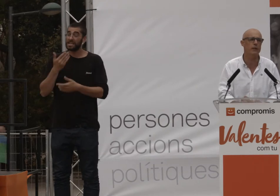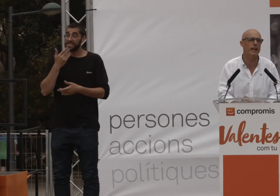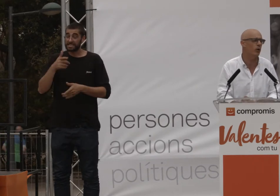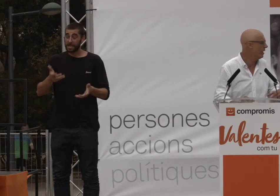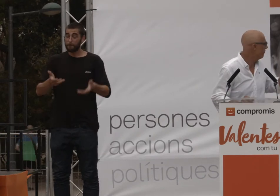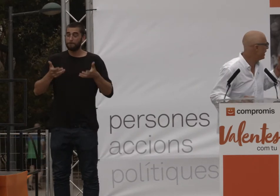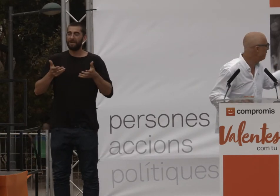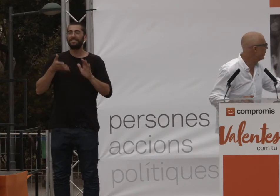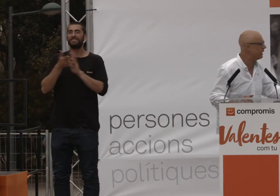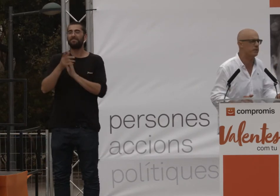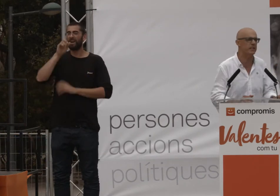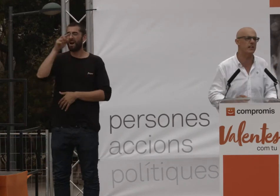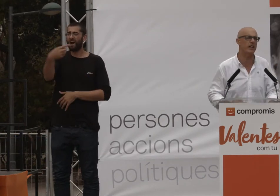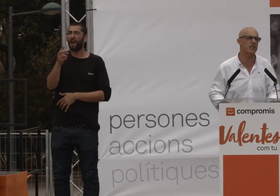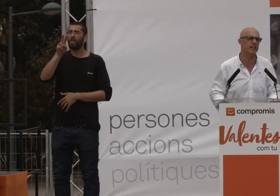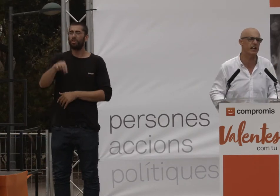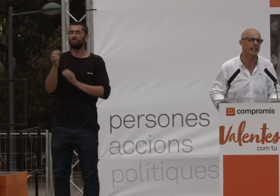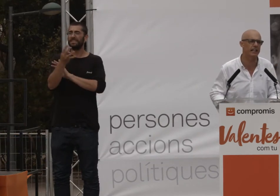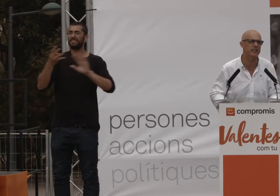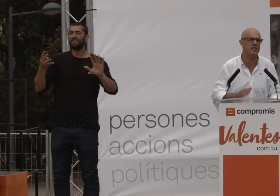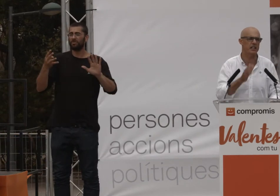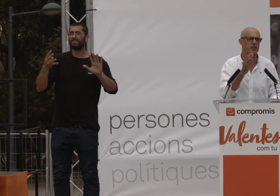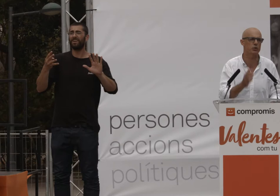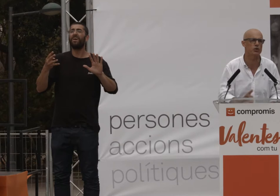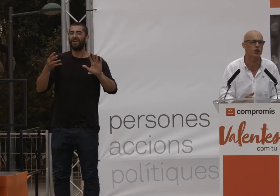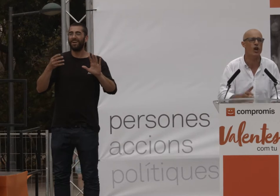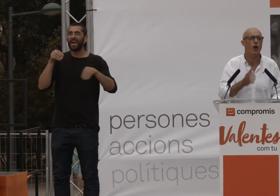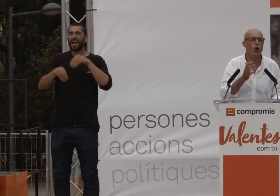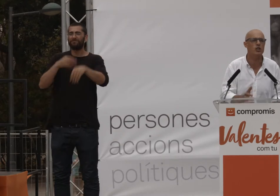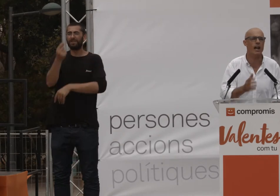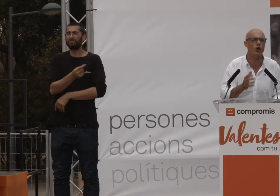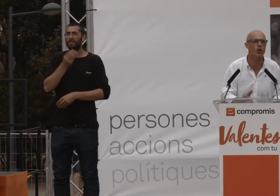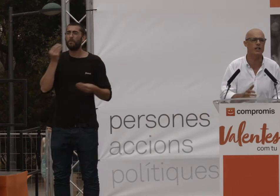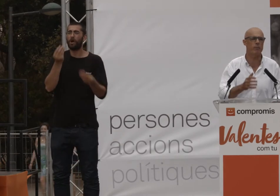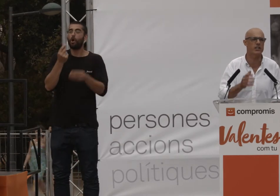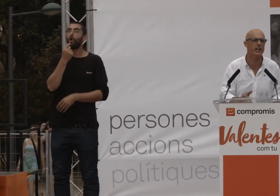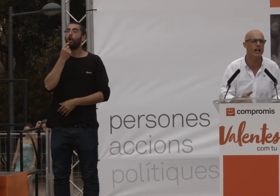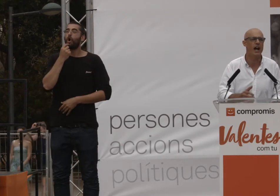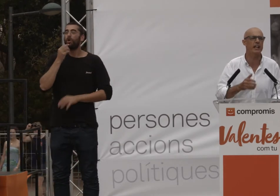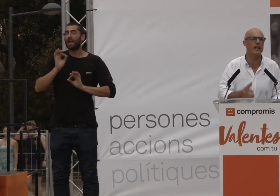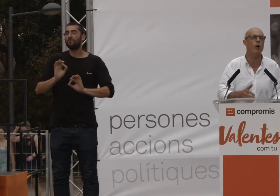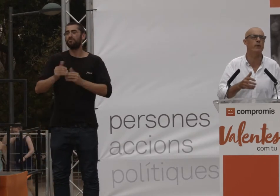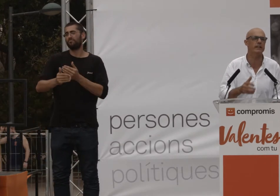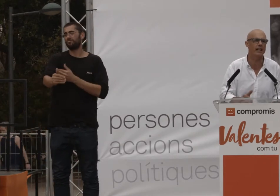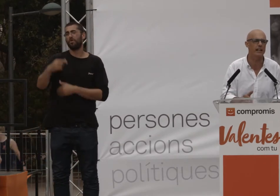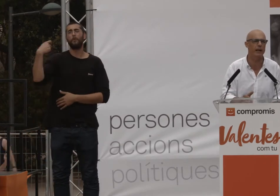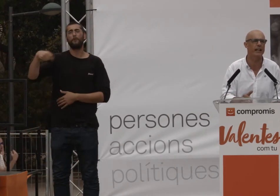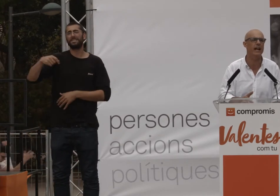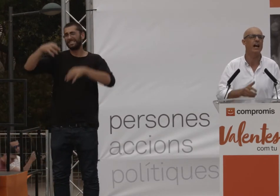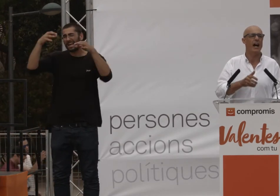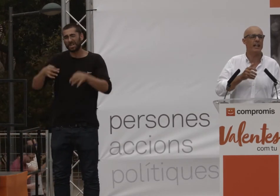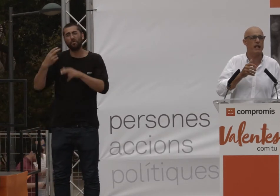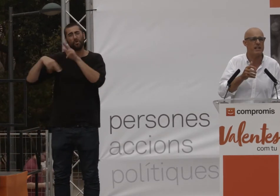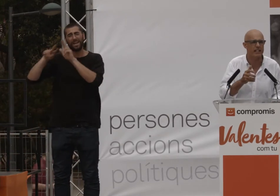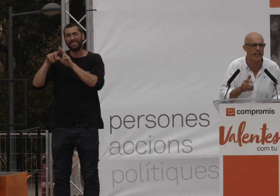en 2019, farem a Mònica presidenta de la Generalitat i des de les institucions, colze a colze amb la gent, anirem augmentant la